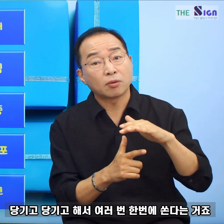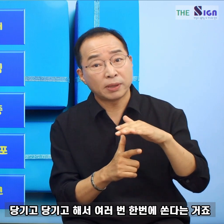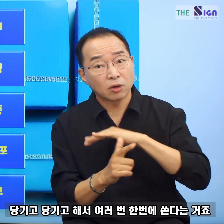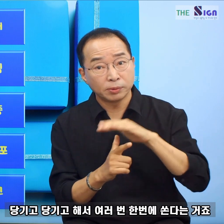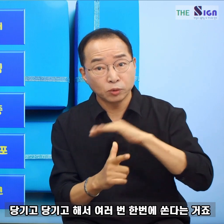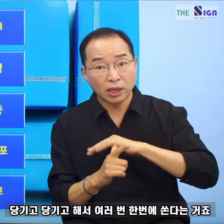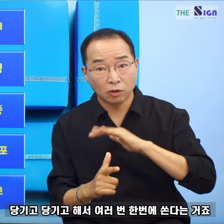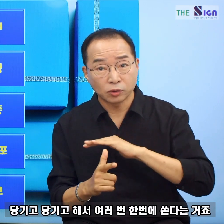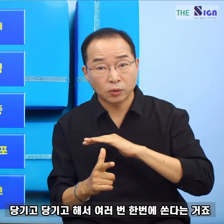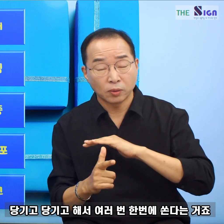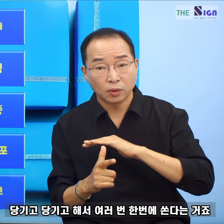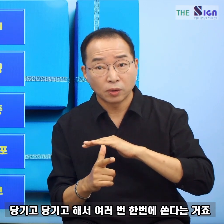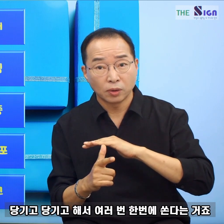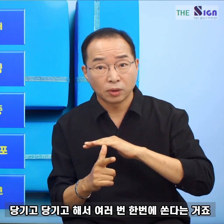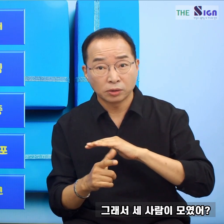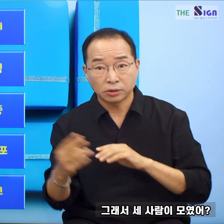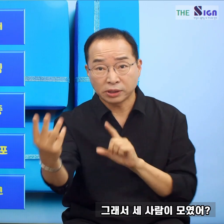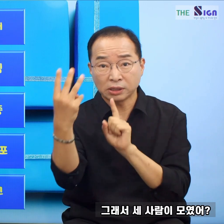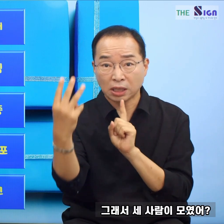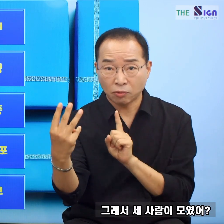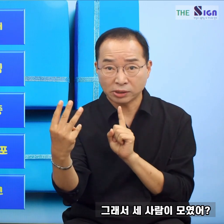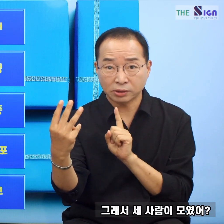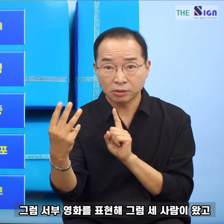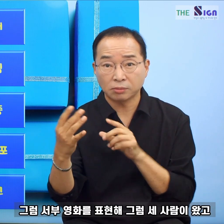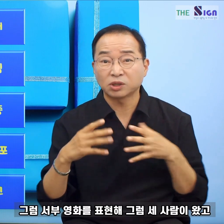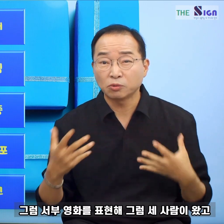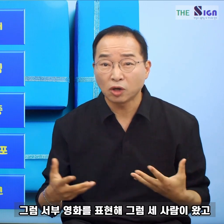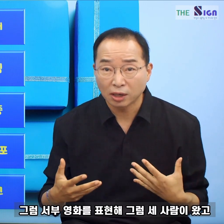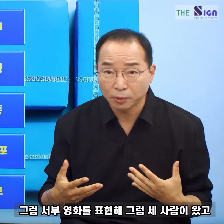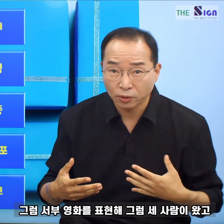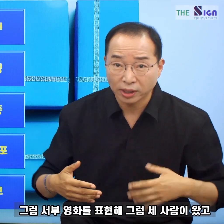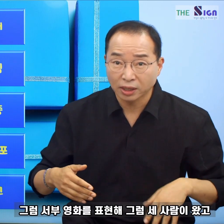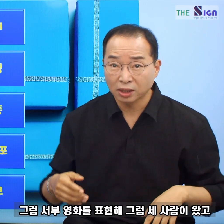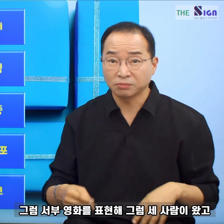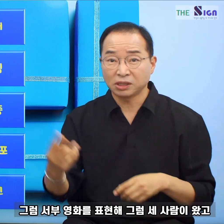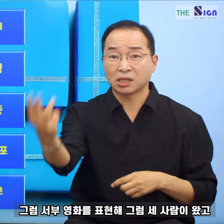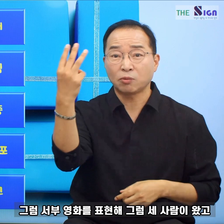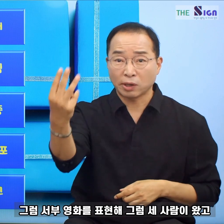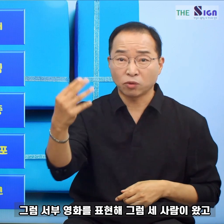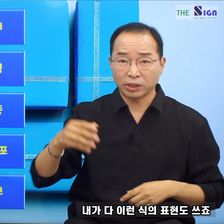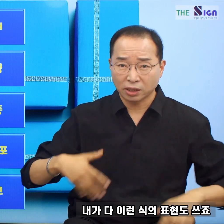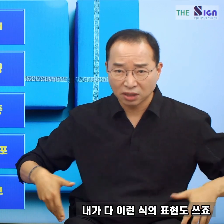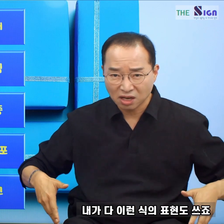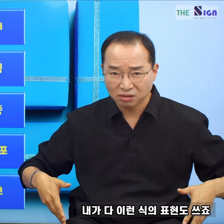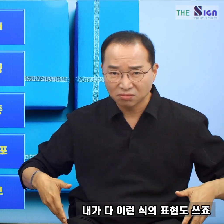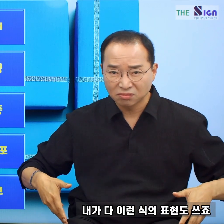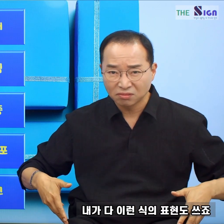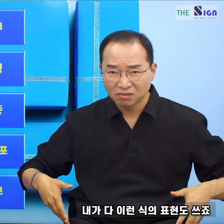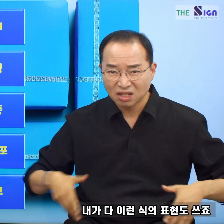한꺼번에 쓴다는 거죠. 그래서 세 사람이 왔어. 그럼 서부 영화를 표현해. 그럼 세 사람 왔고 내가 다